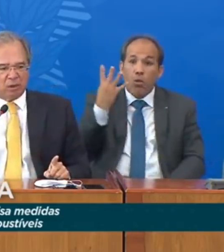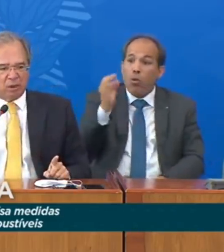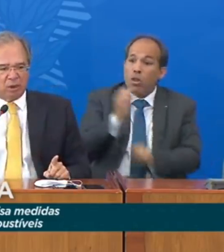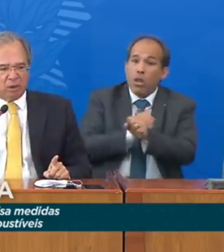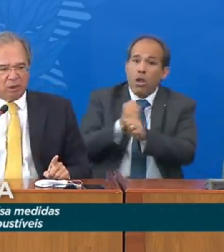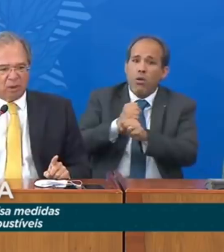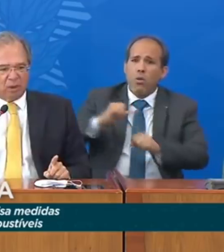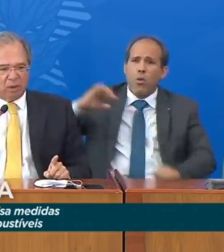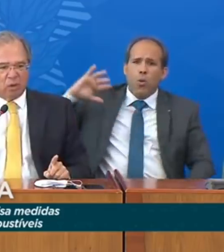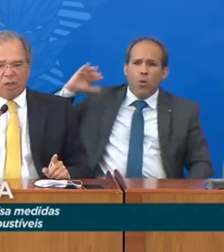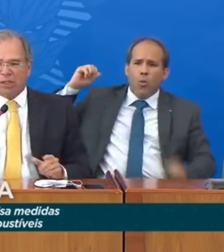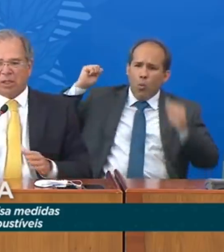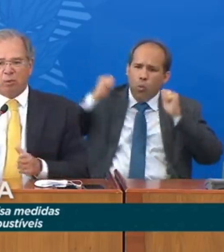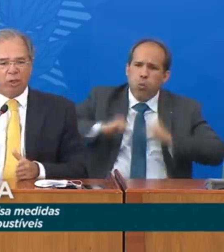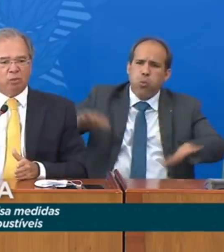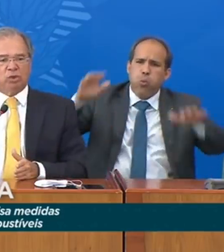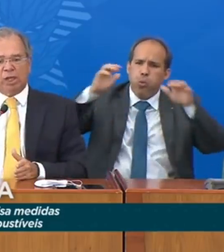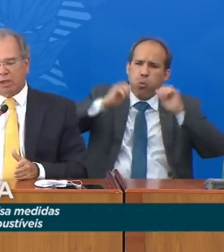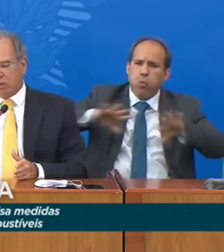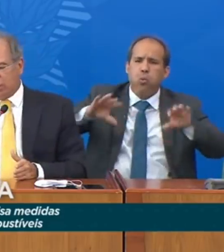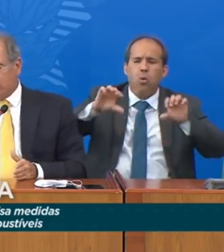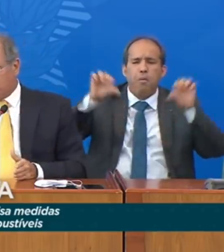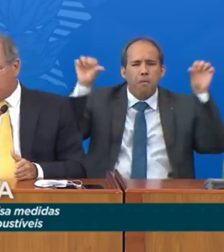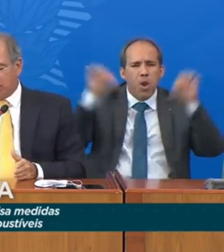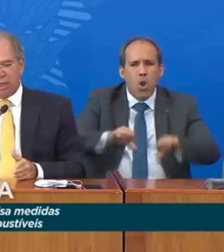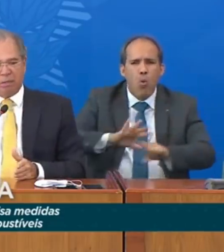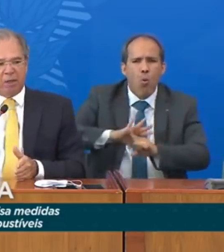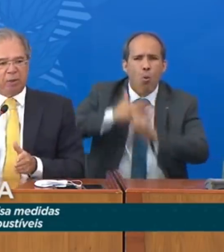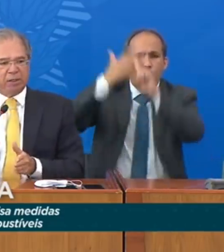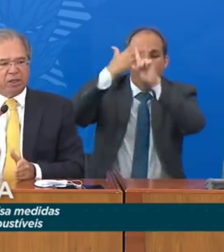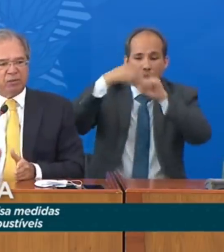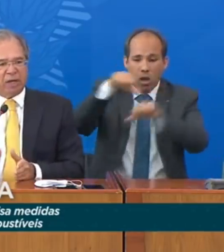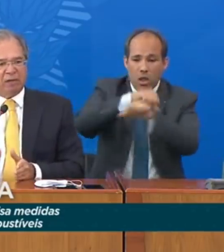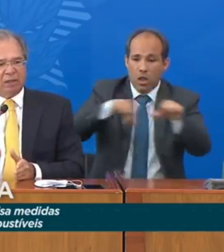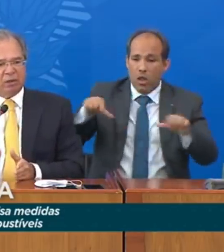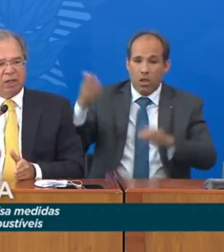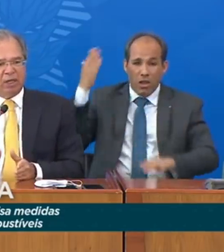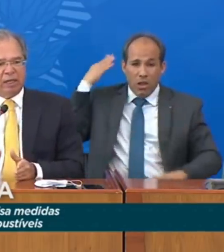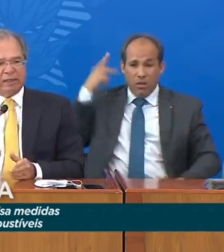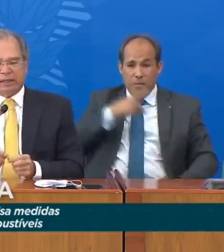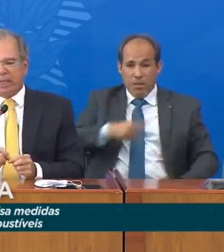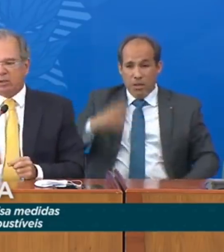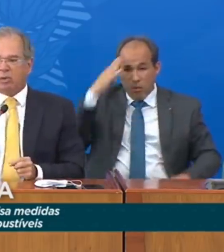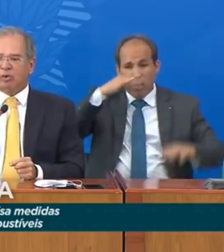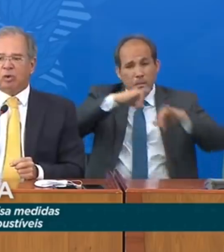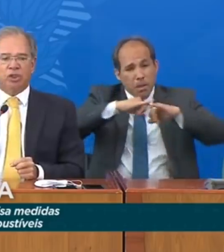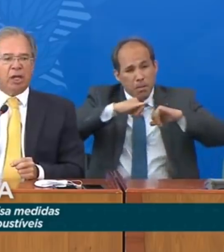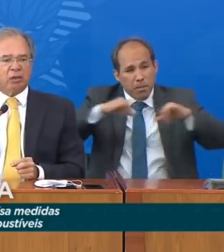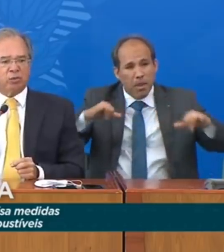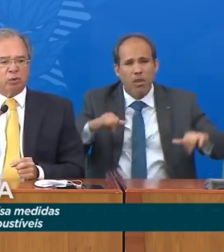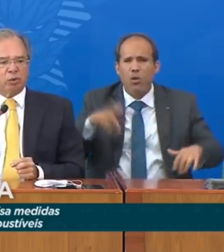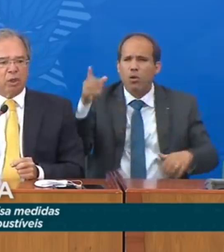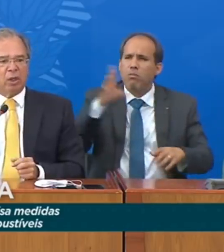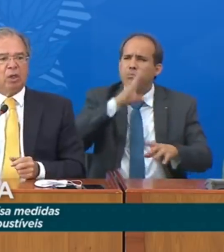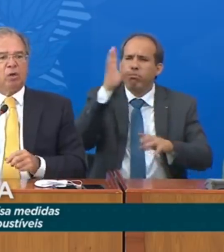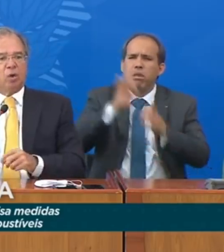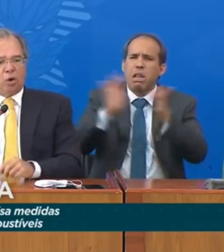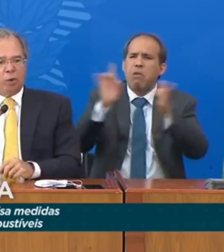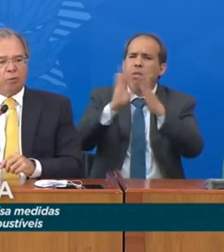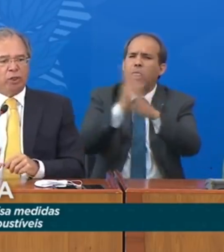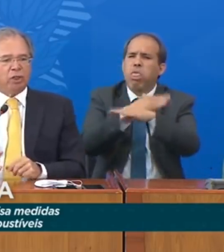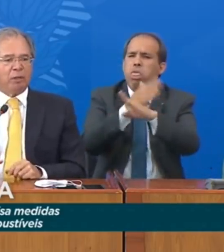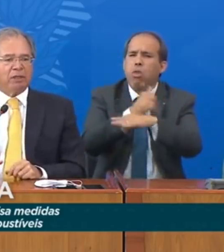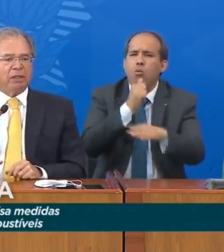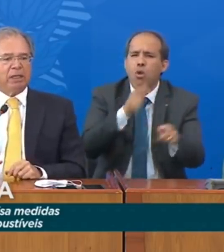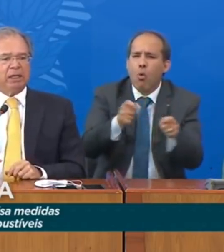anos. E nós atribuímos desde o início, durante a campanha, o presidente falava isso, esse descontrole de gastos públicos